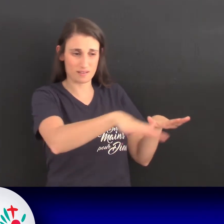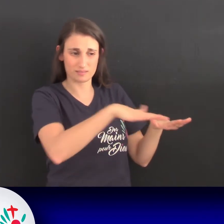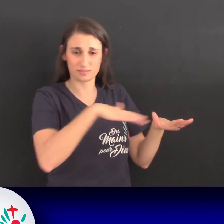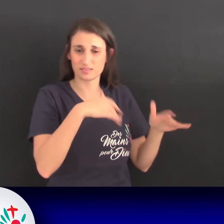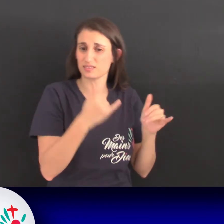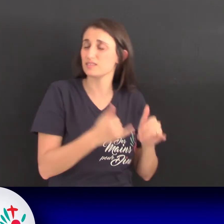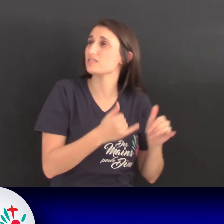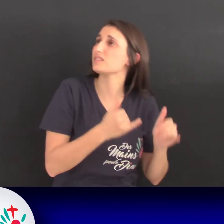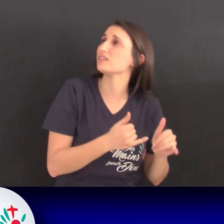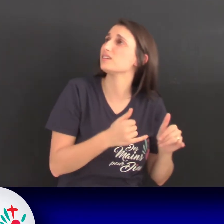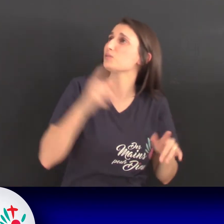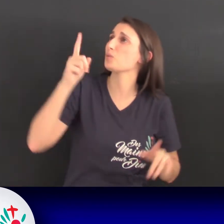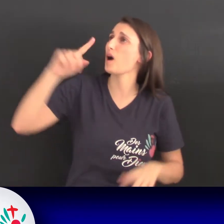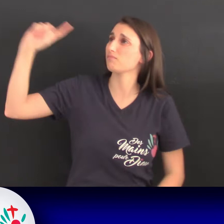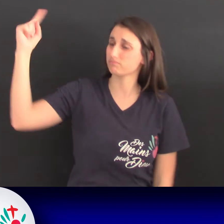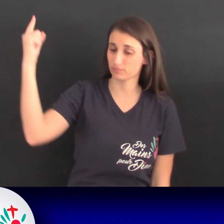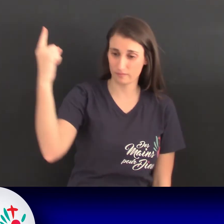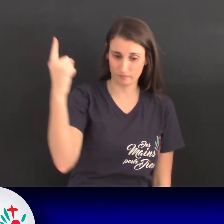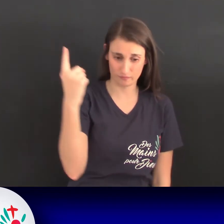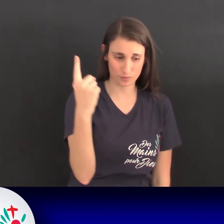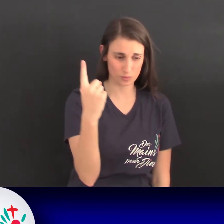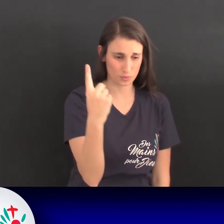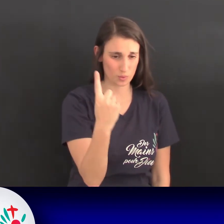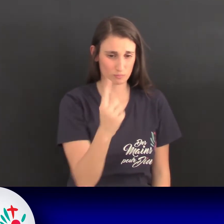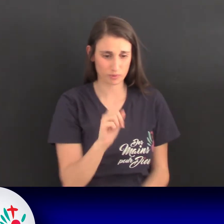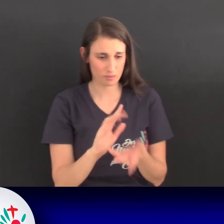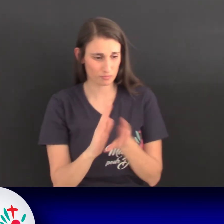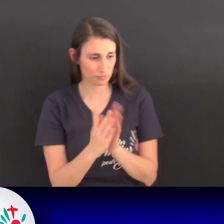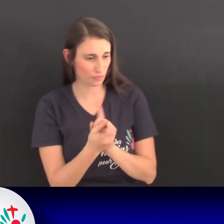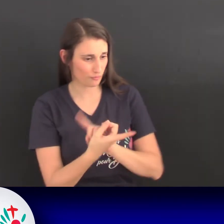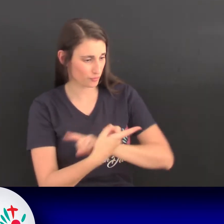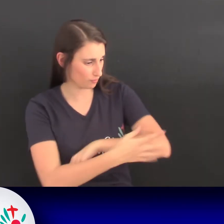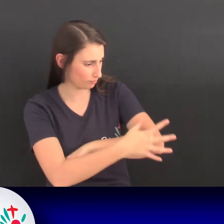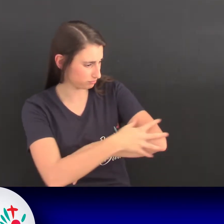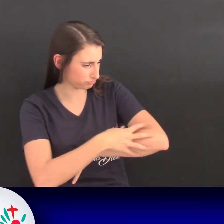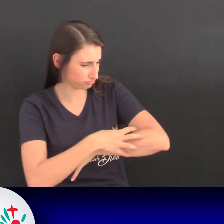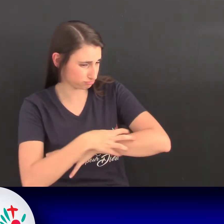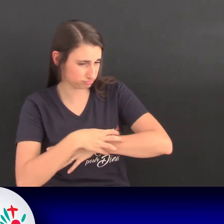Sur cette terre, tu t'es fait